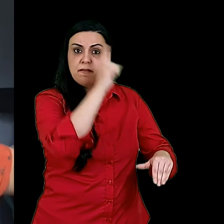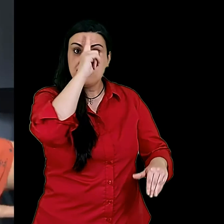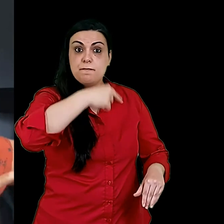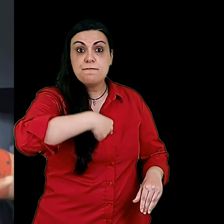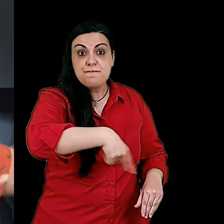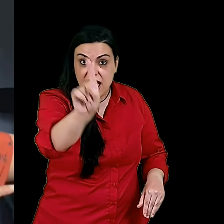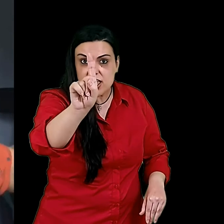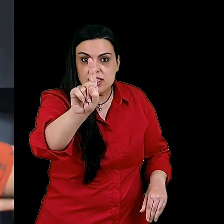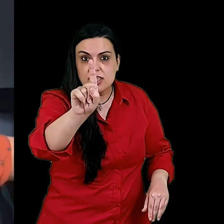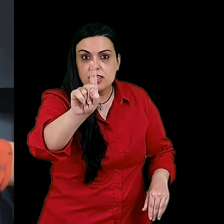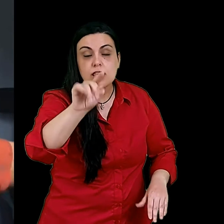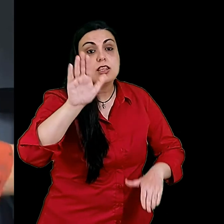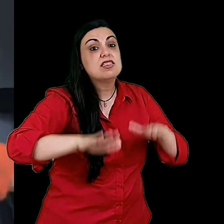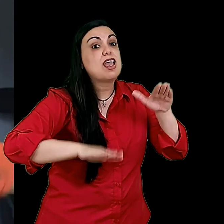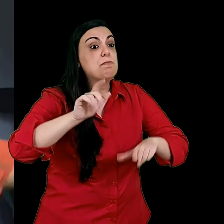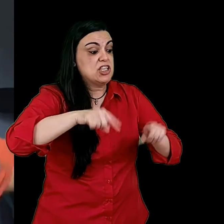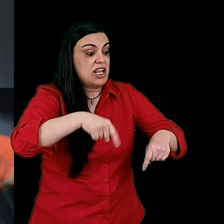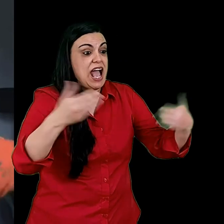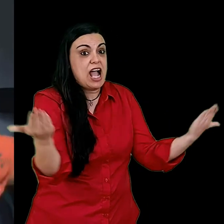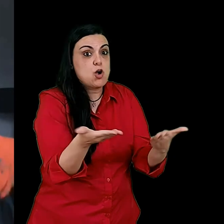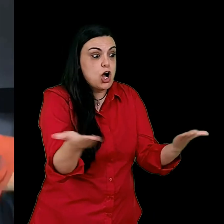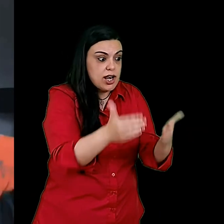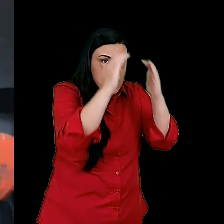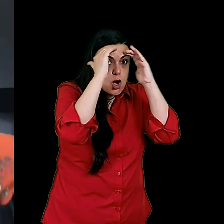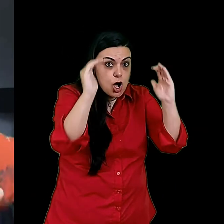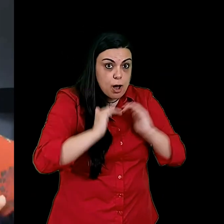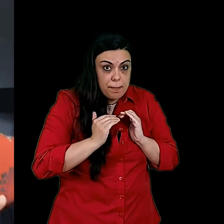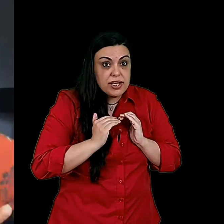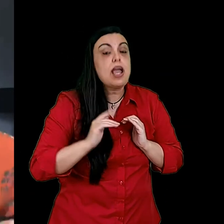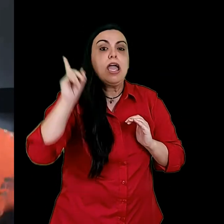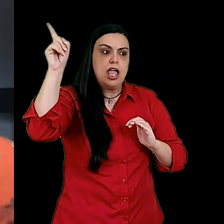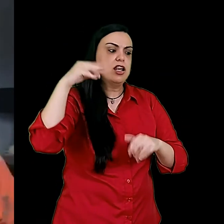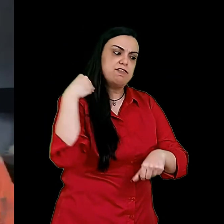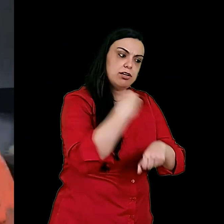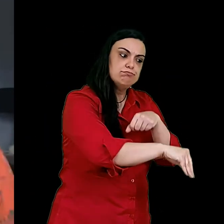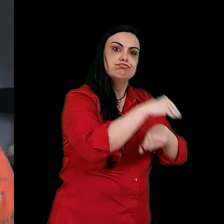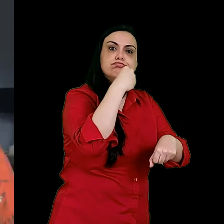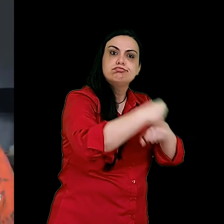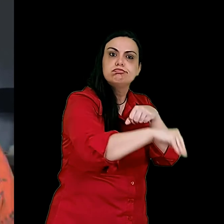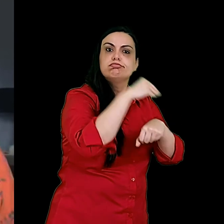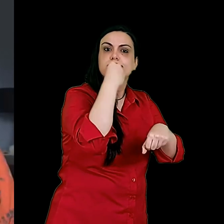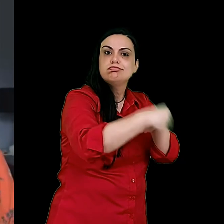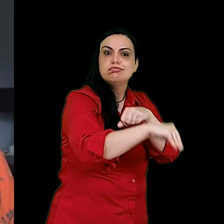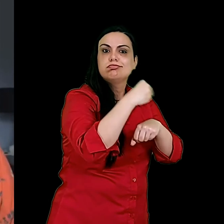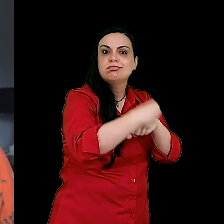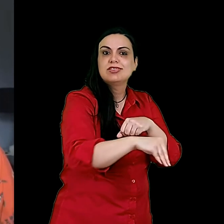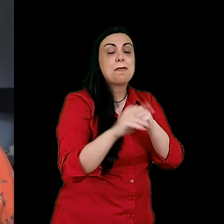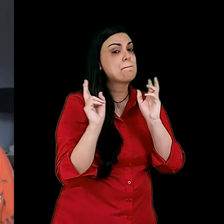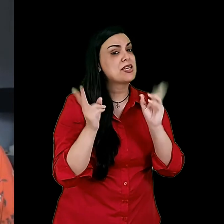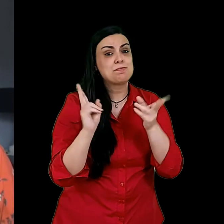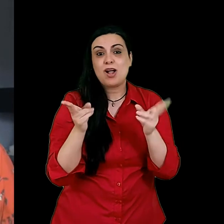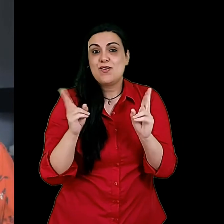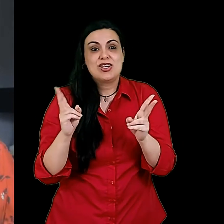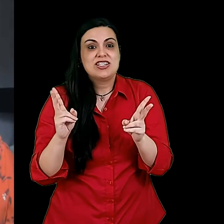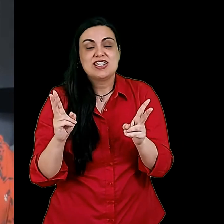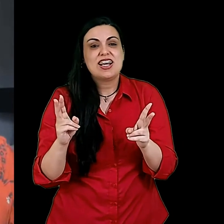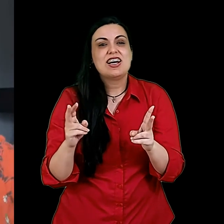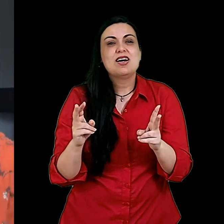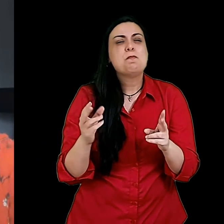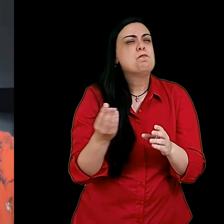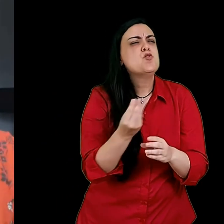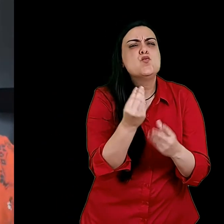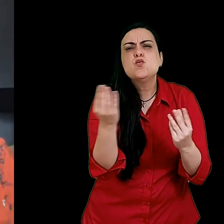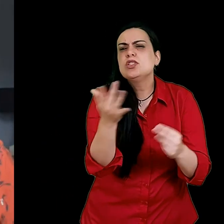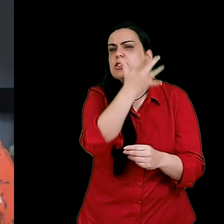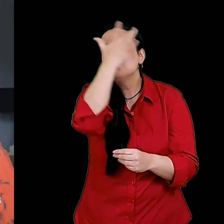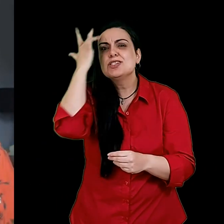da obediência que Deus está requerendo ao comando que ele está dando agora. Conseguiu compreender?